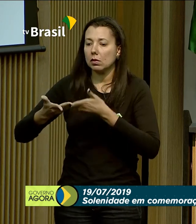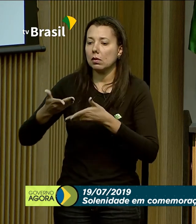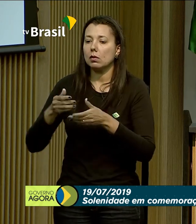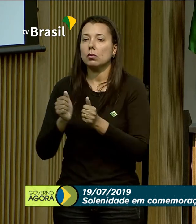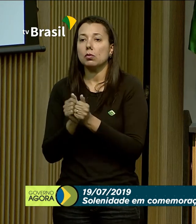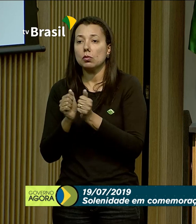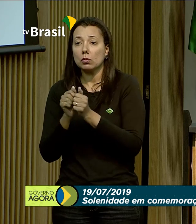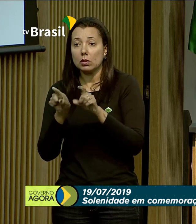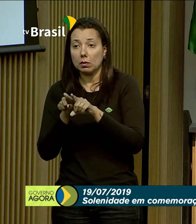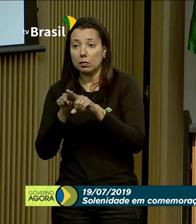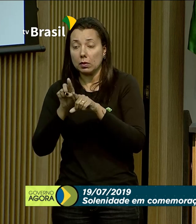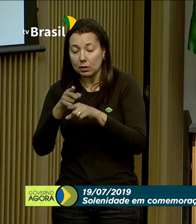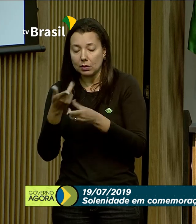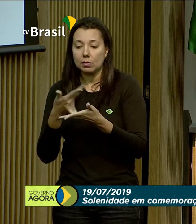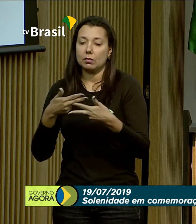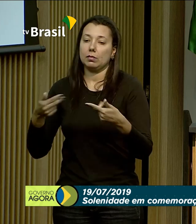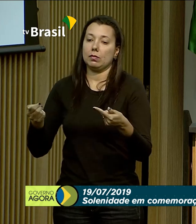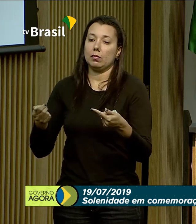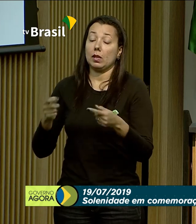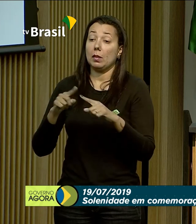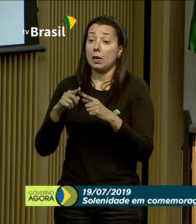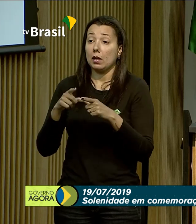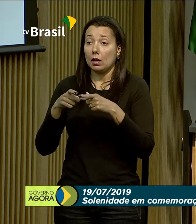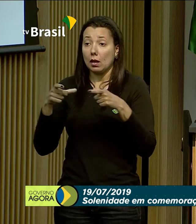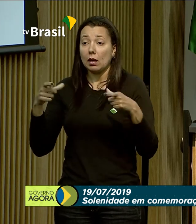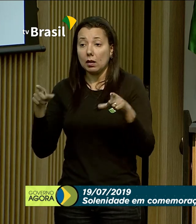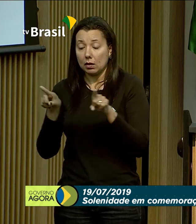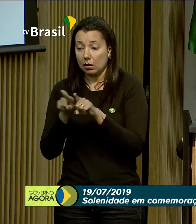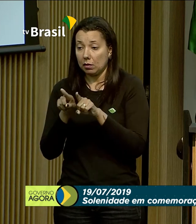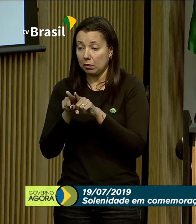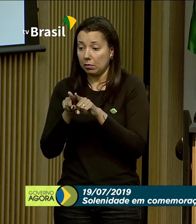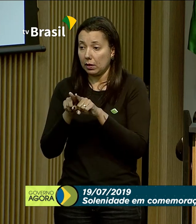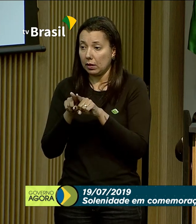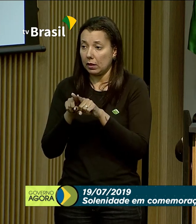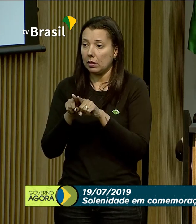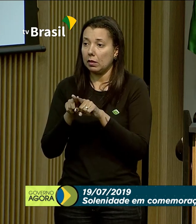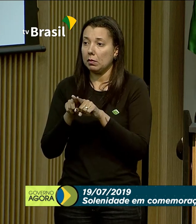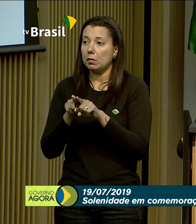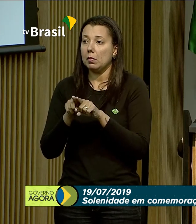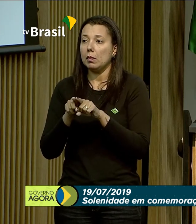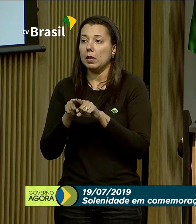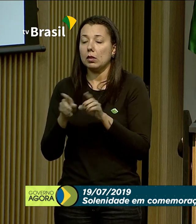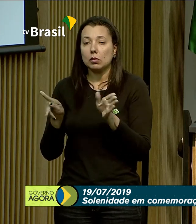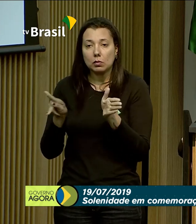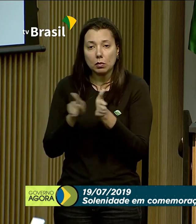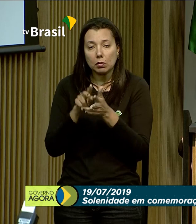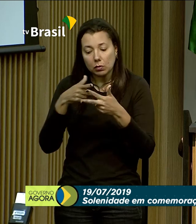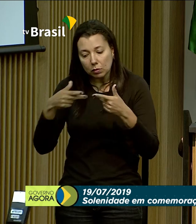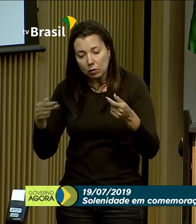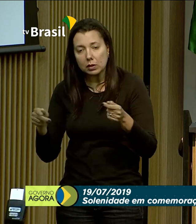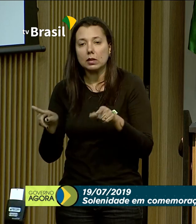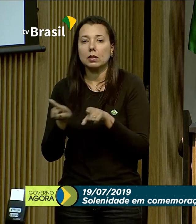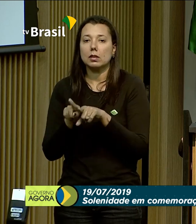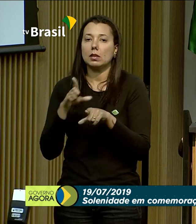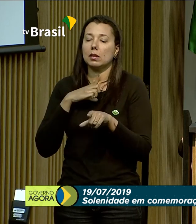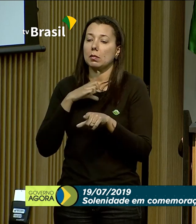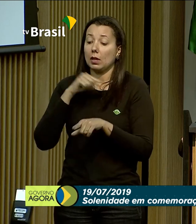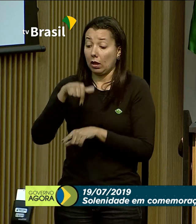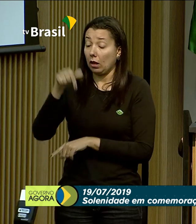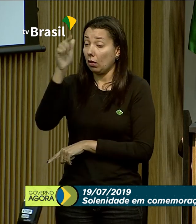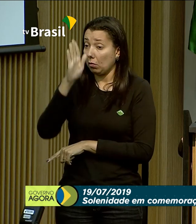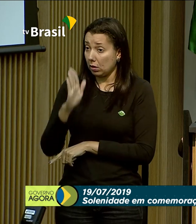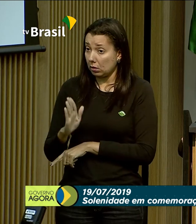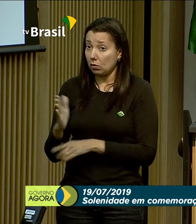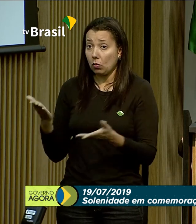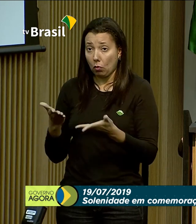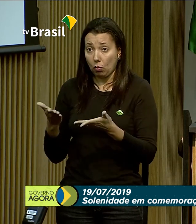relação a essa questão. Mas seria grande também pelos títulos alcançados. O Brasil é